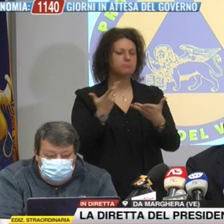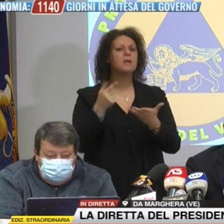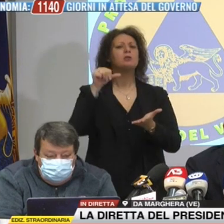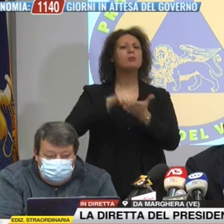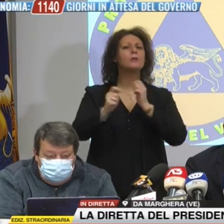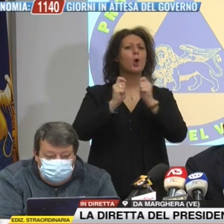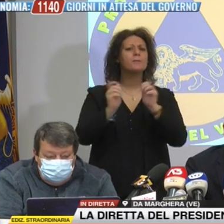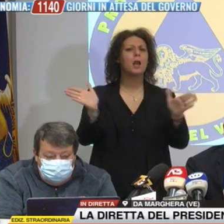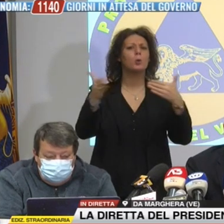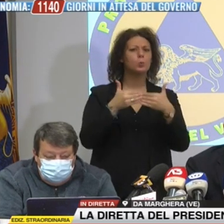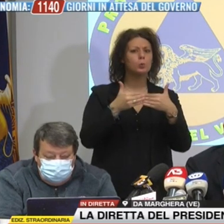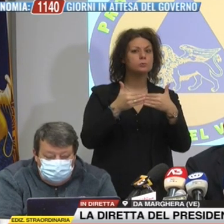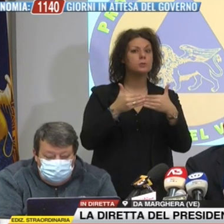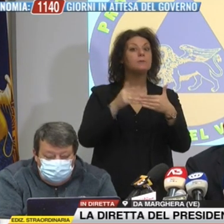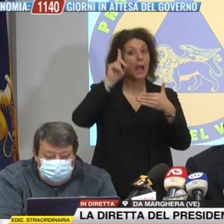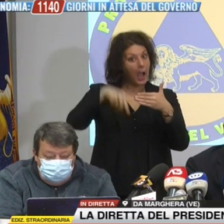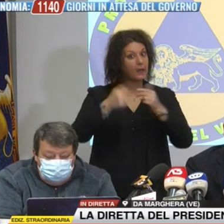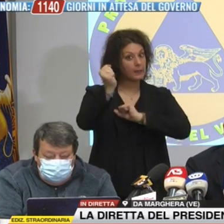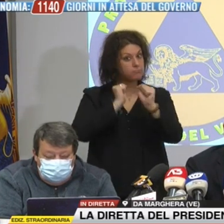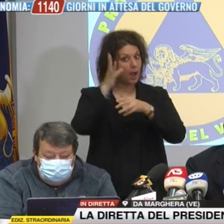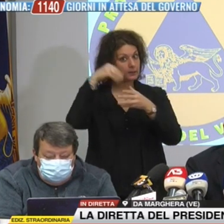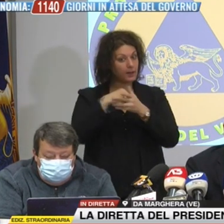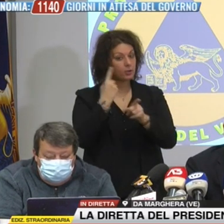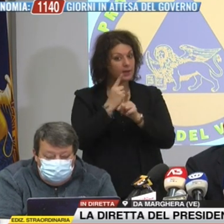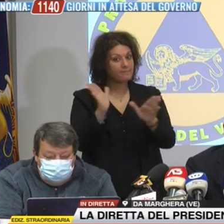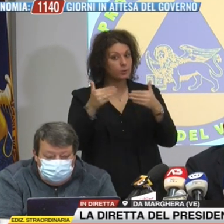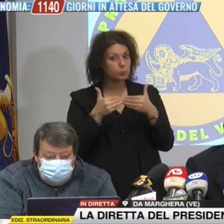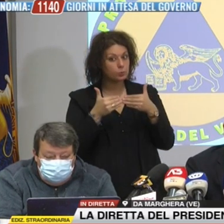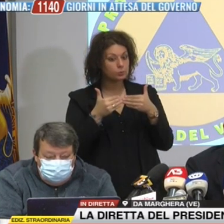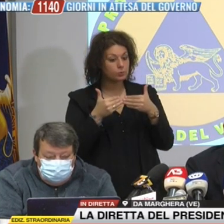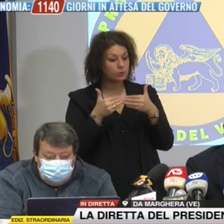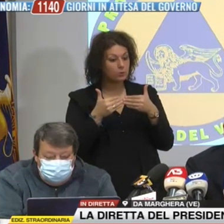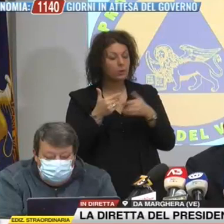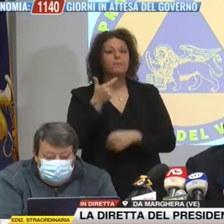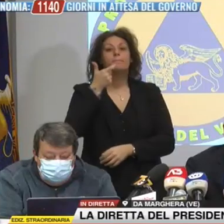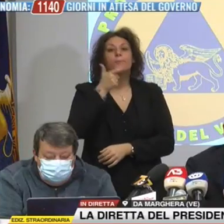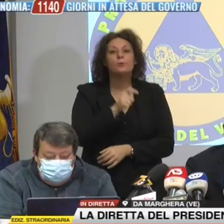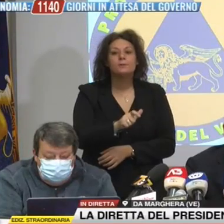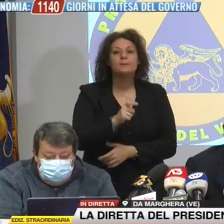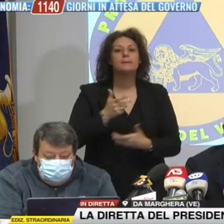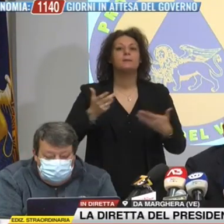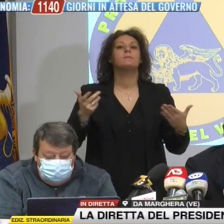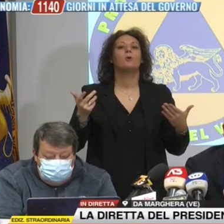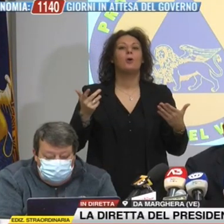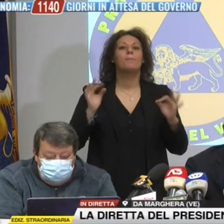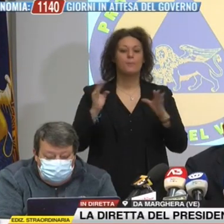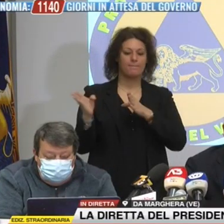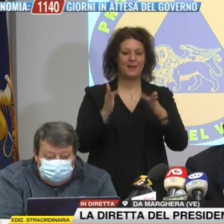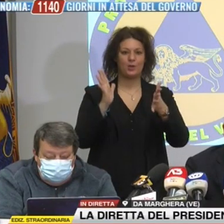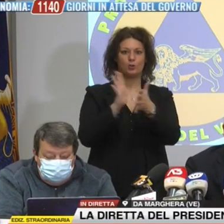stare chiusi anche noi, il che significherebbe che per noi proprio sotto le feste dovremo stare chiusi